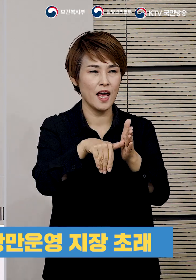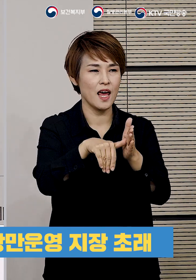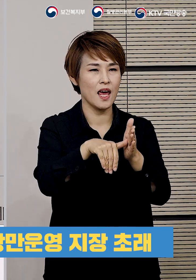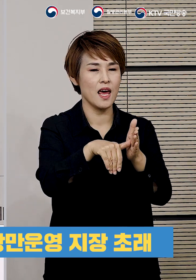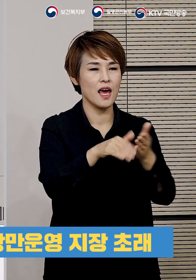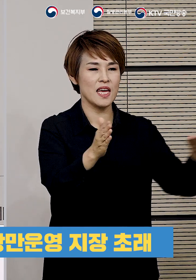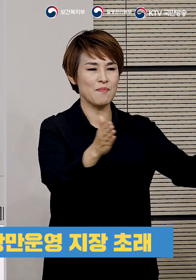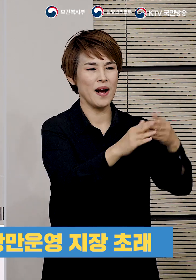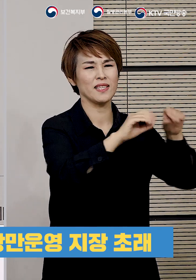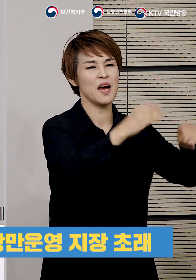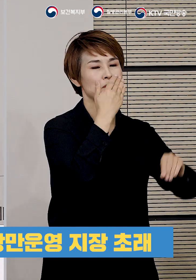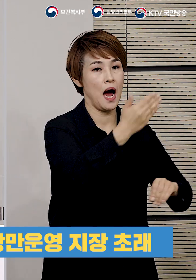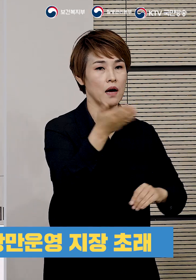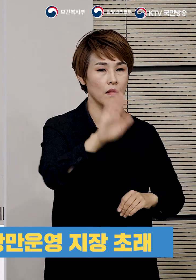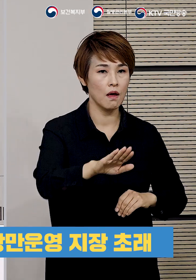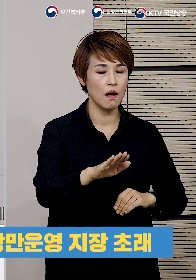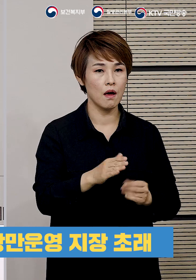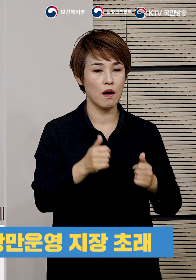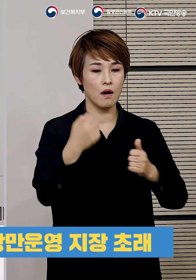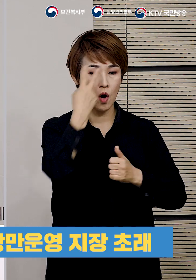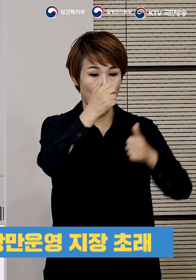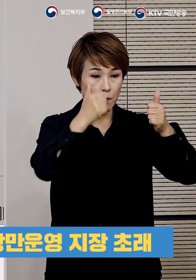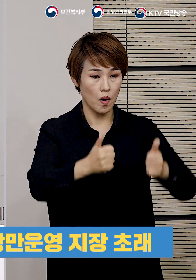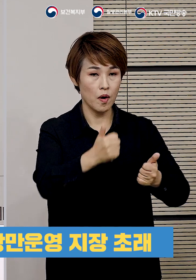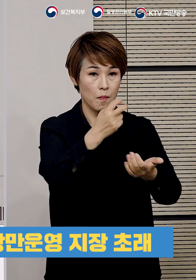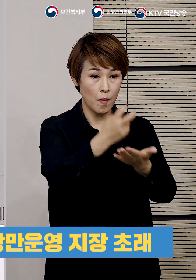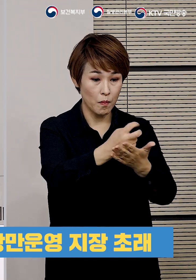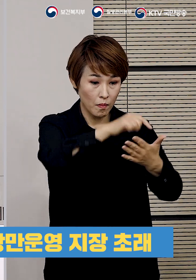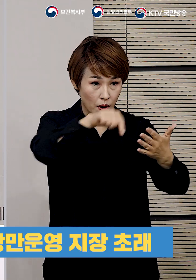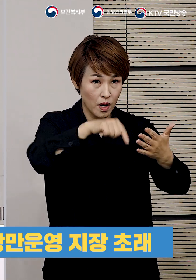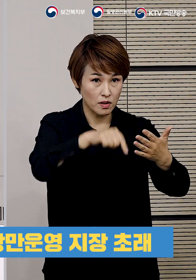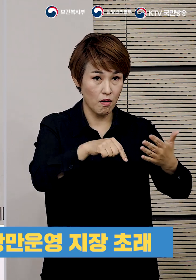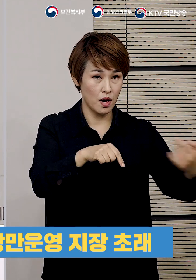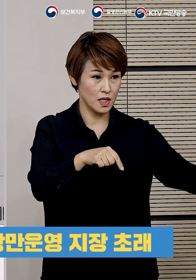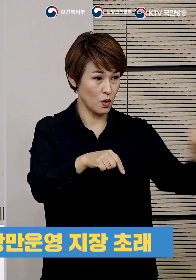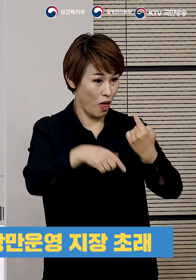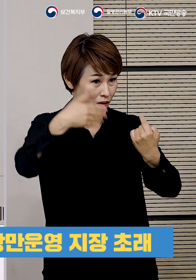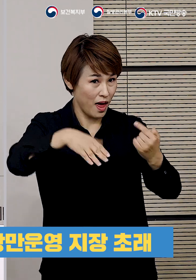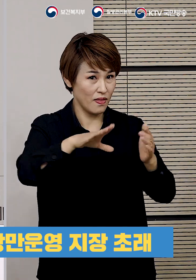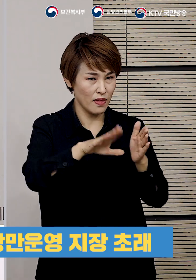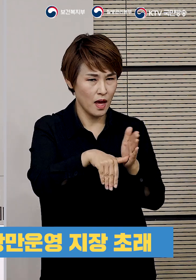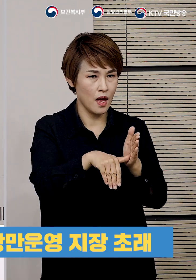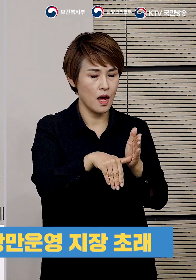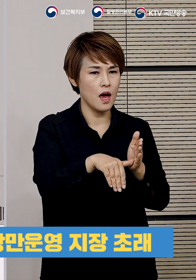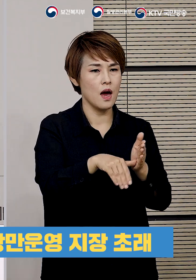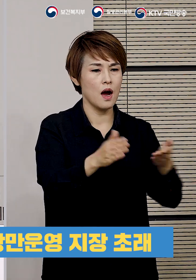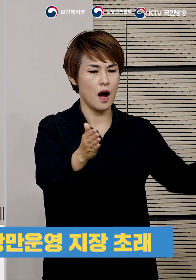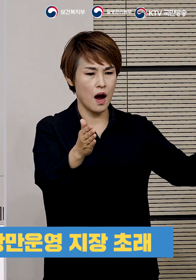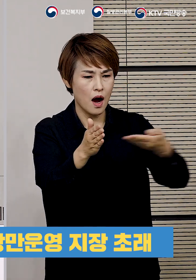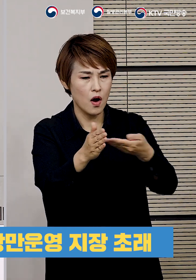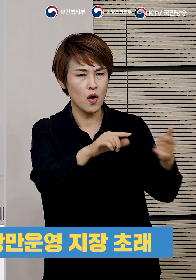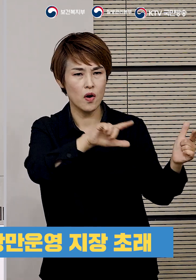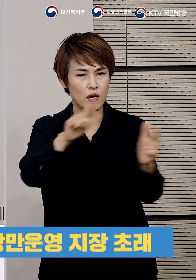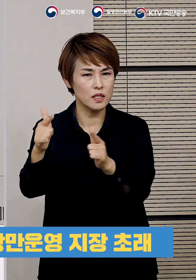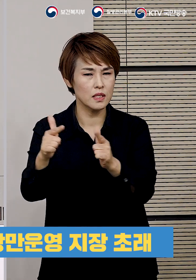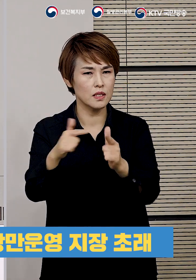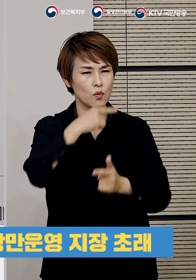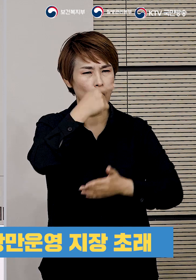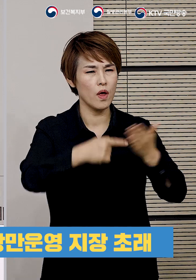가지고 검역법상 그 신고가 되지 않은 이런 사항에 대해서도 항만 운영에 막대한 지장을 초래하였기